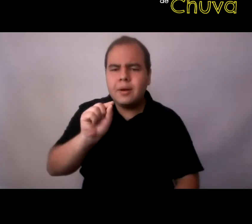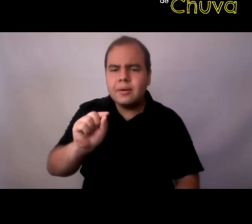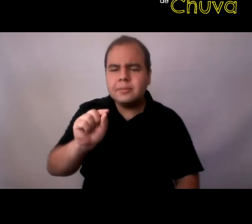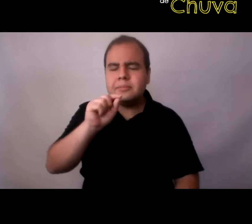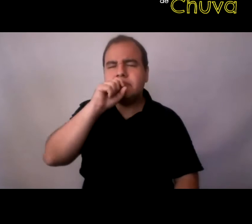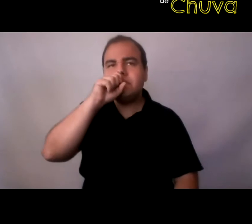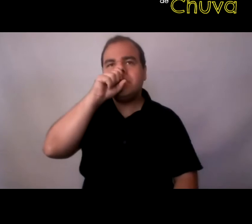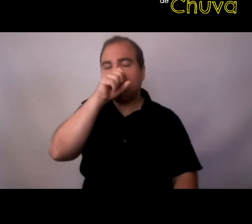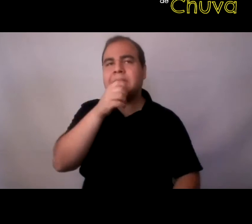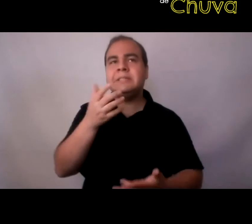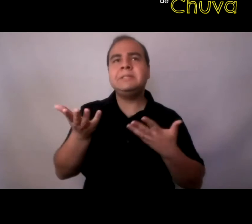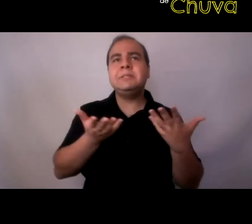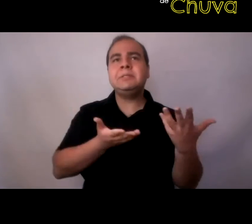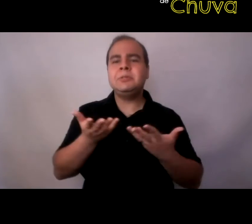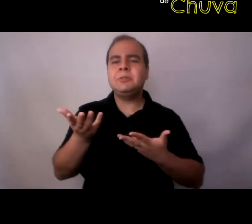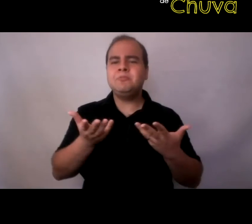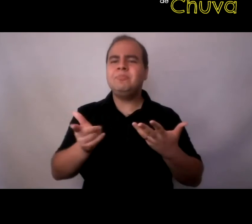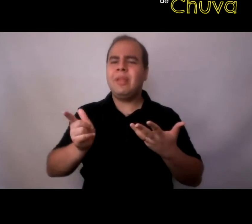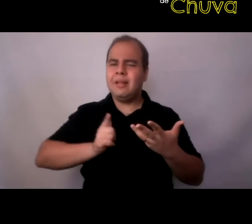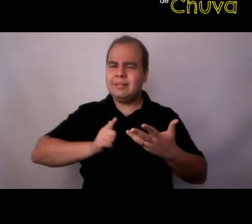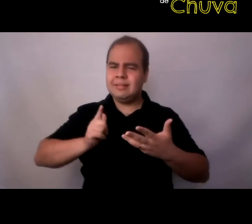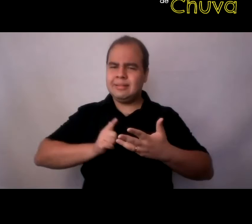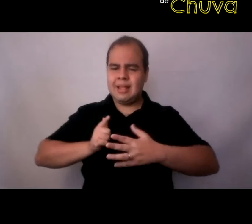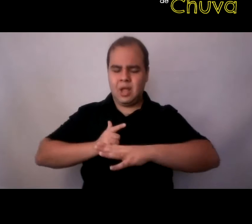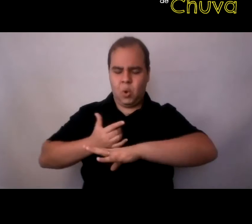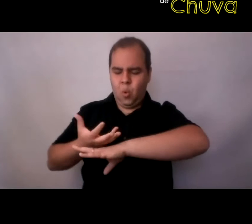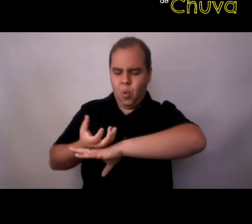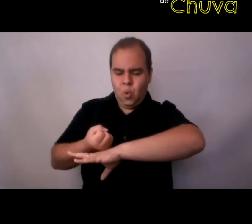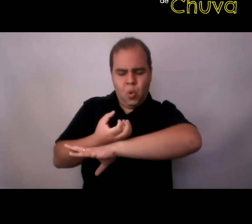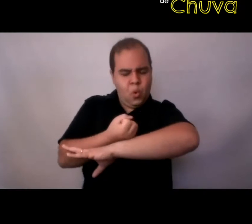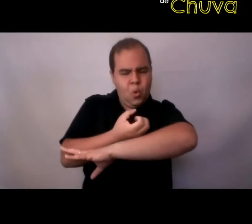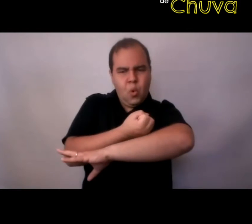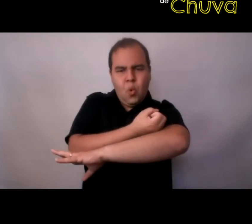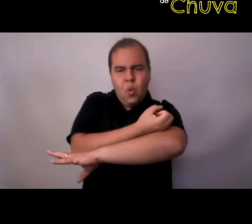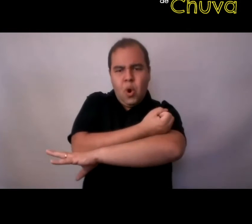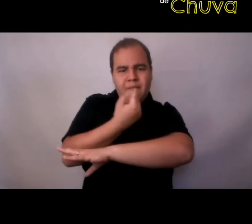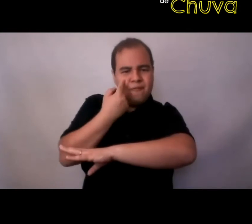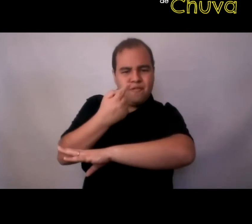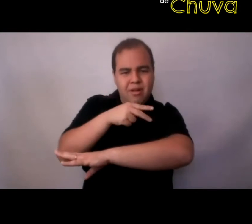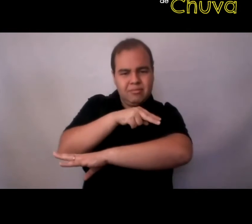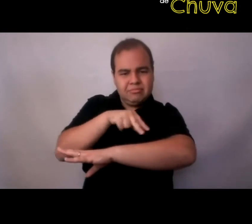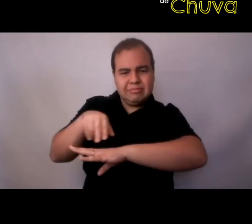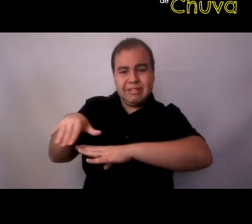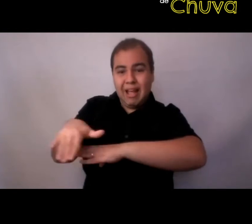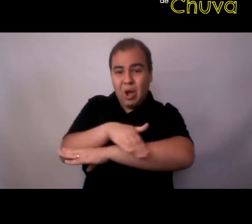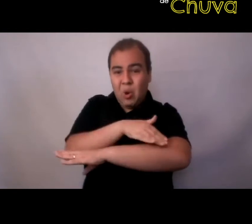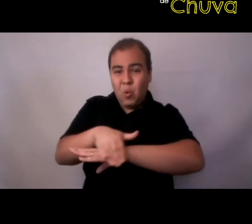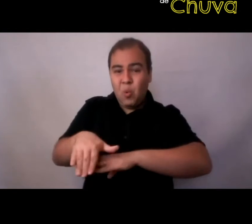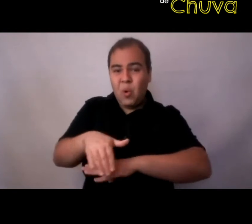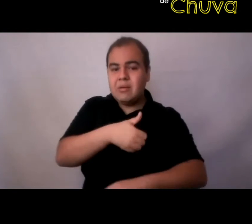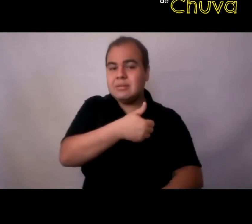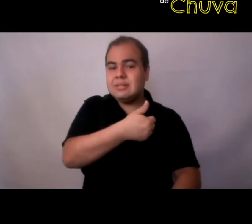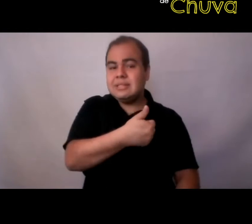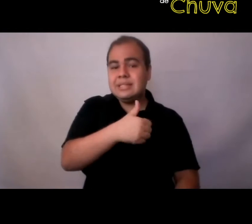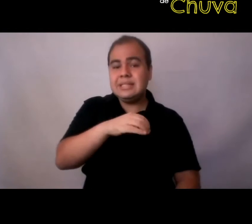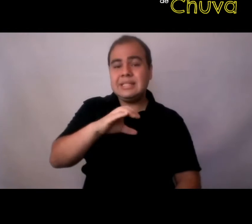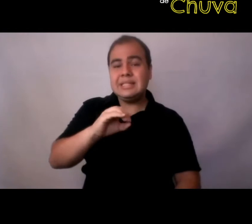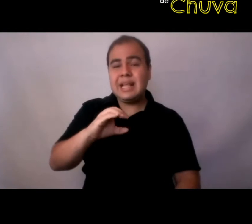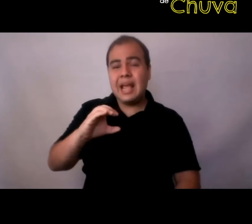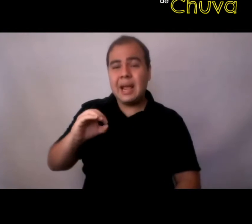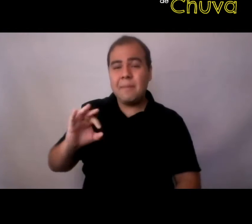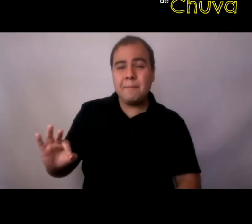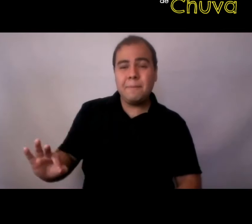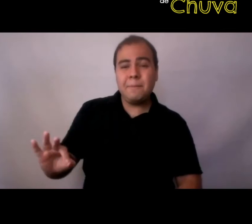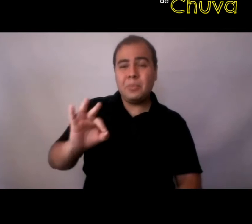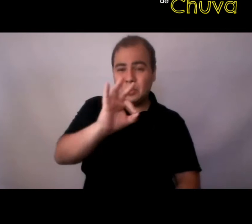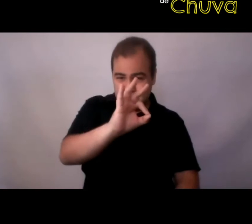o estado de impermeabilização que aquela rua vive, que é de 100% de impermeabilização e 0%